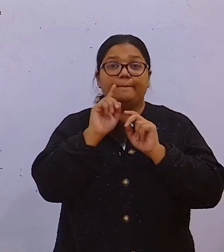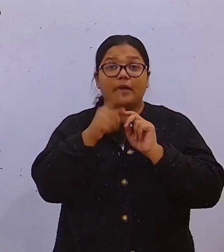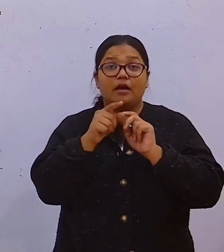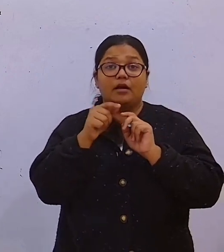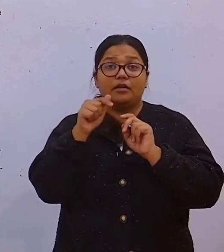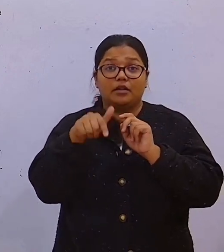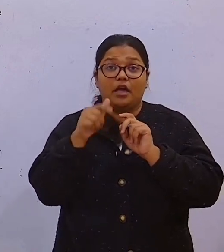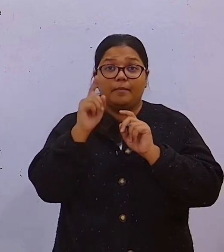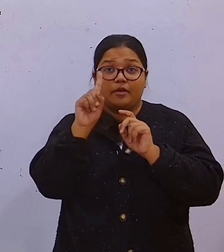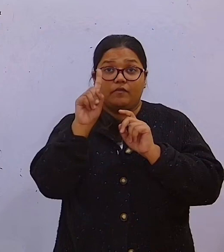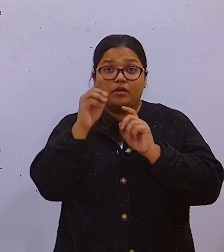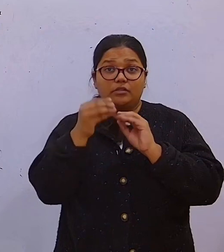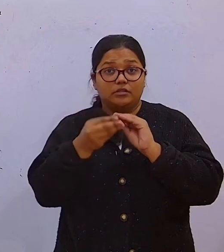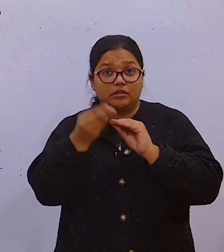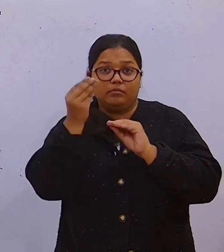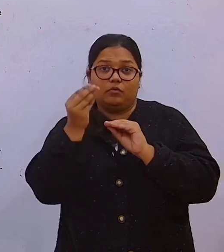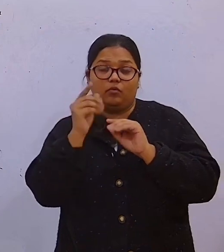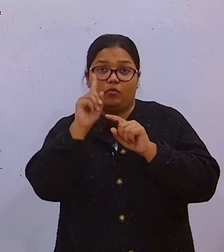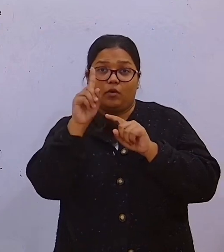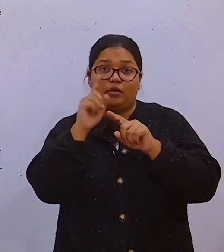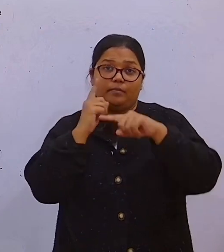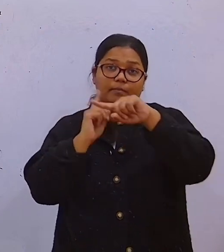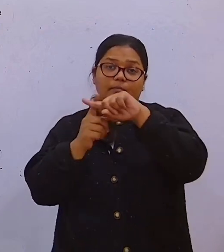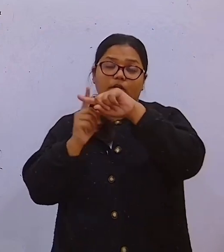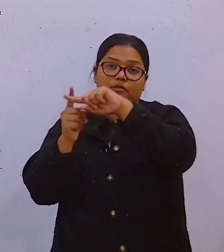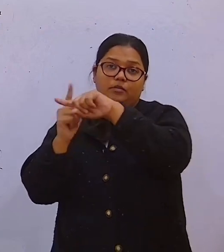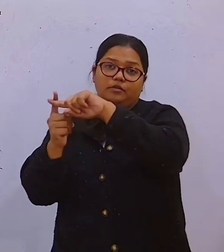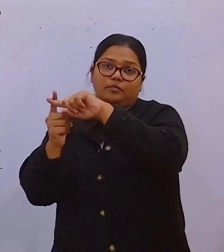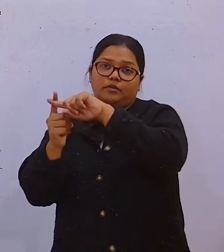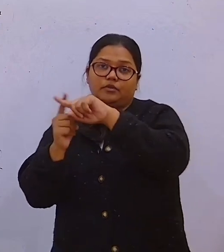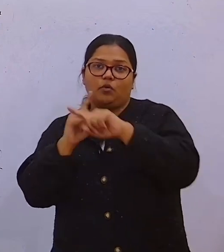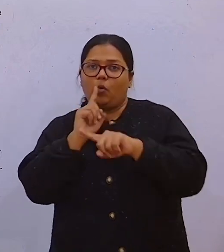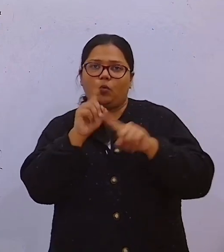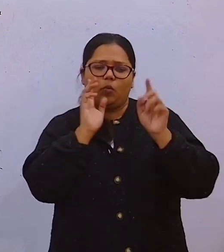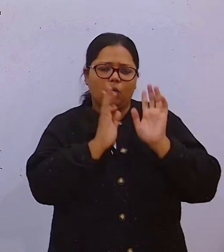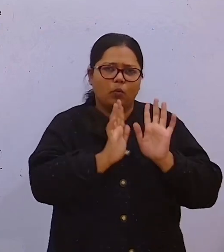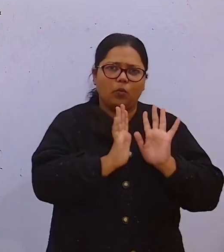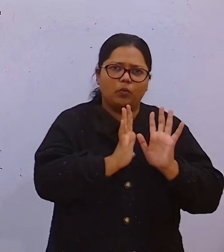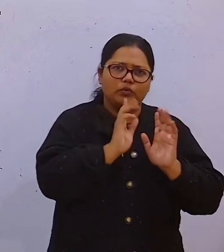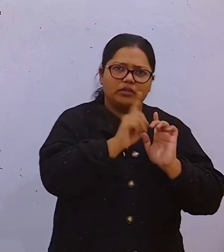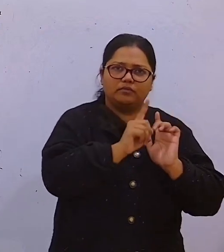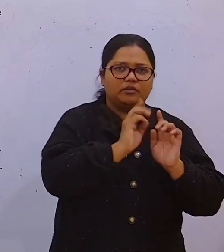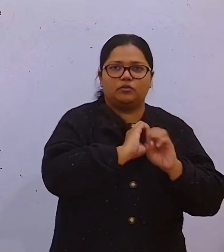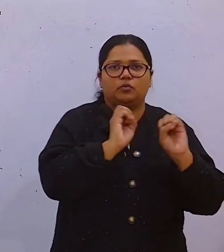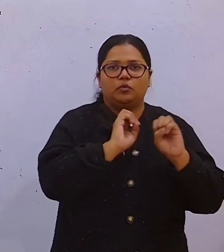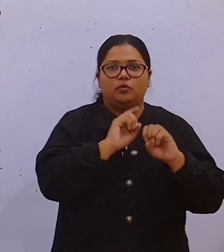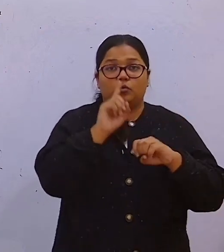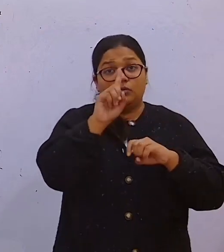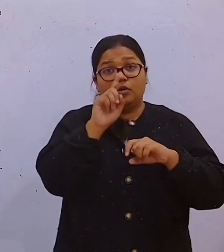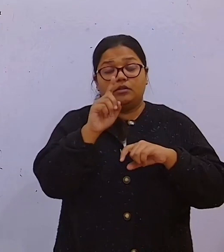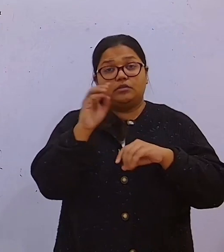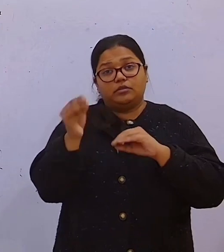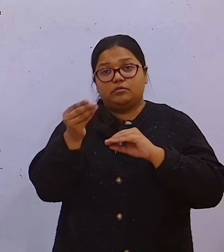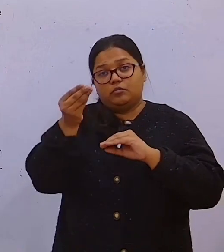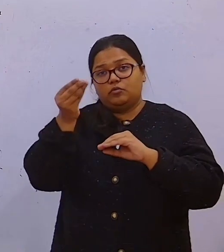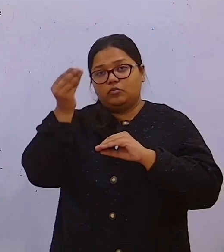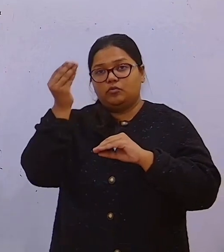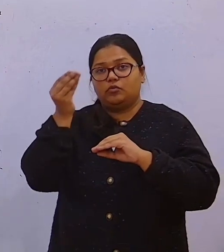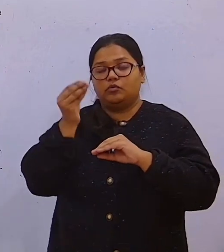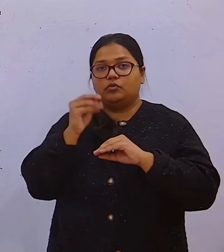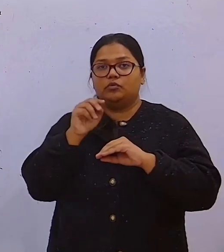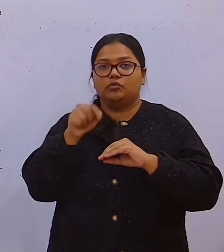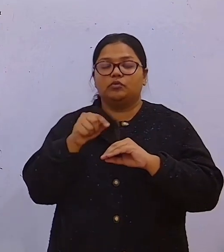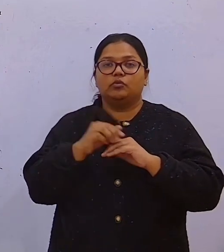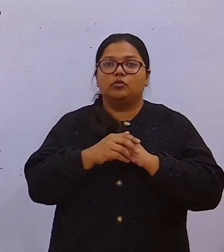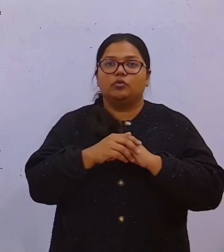बात करूंगी। क्लियर हुआ, मेरे पास 2 ब्रेड है मतलब बहुवचन है, एक से ज्यादा हो गया,